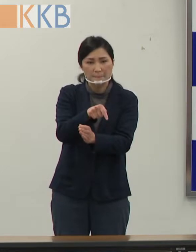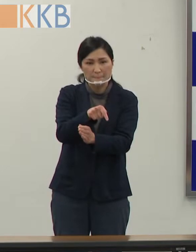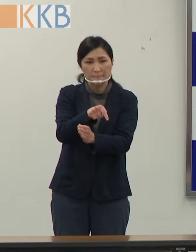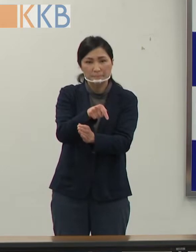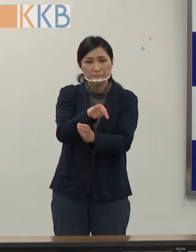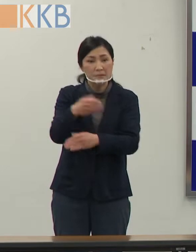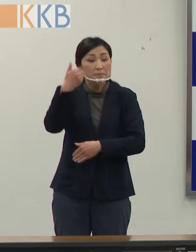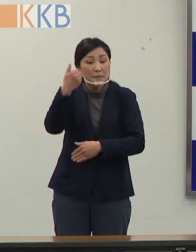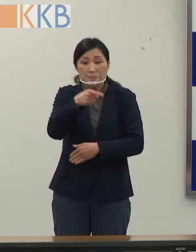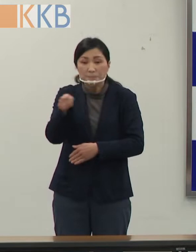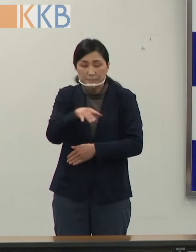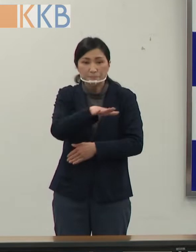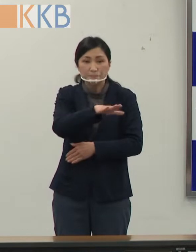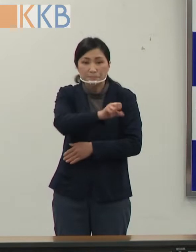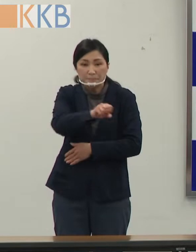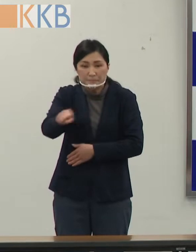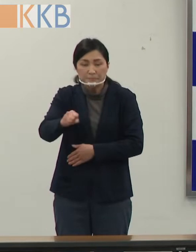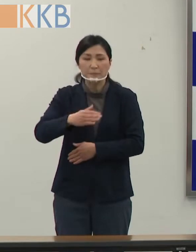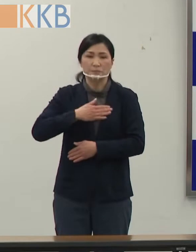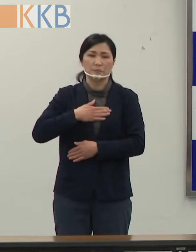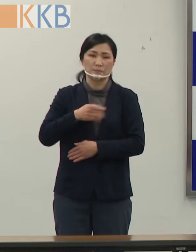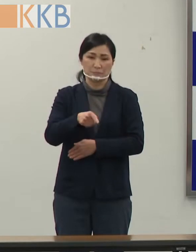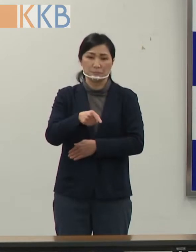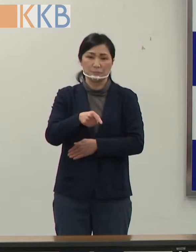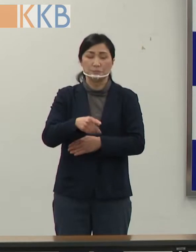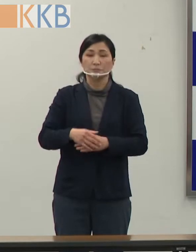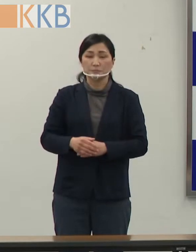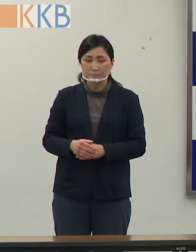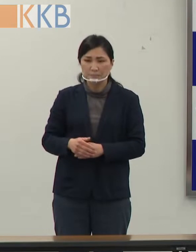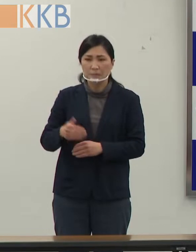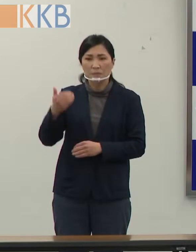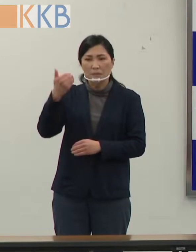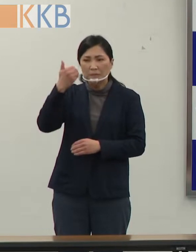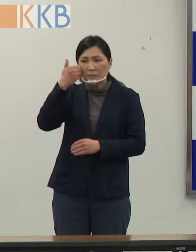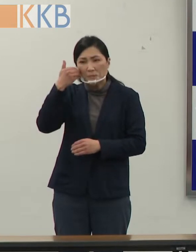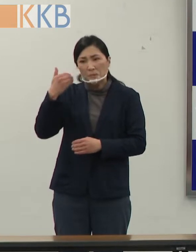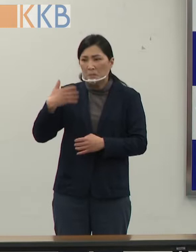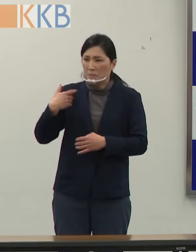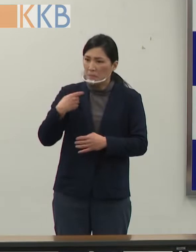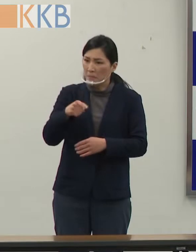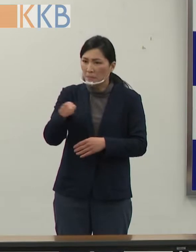大はないと判断し、当該施設等の名称は公表しないこととしております。